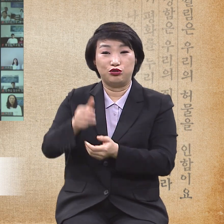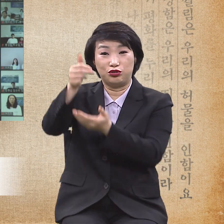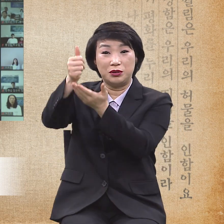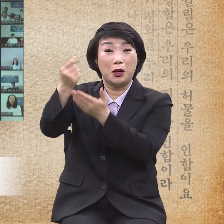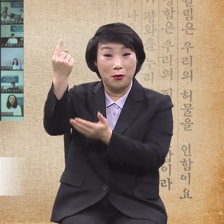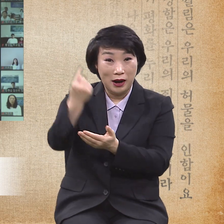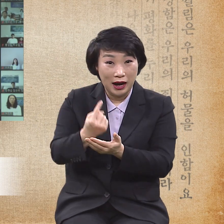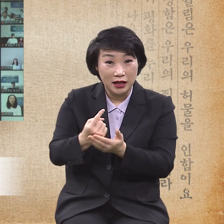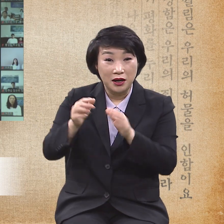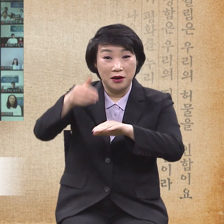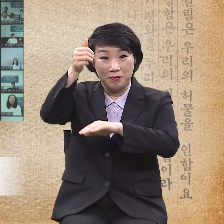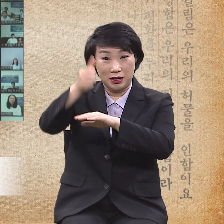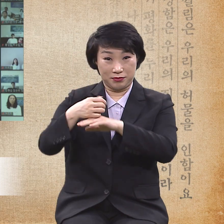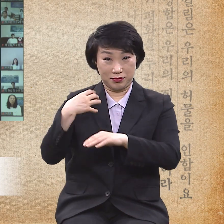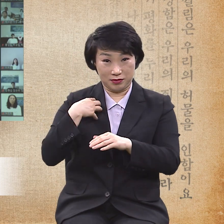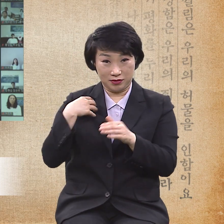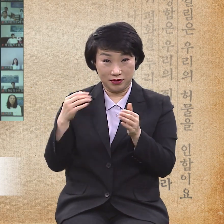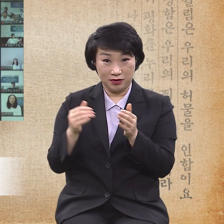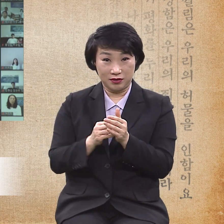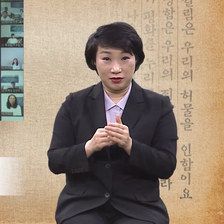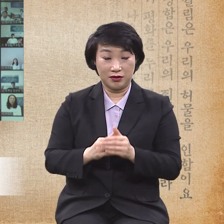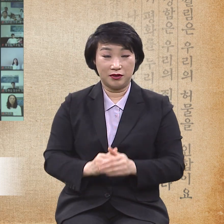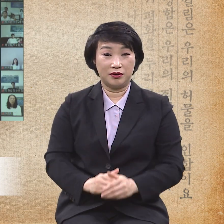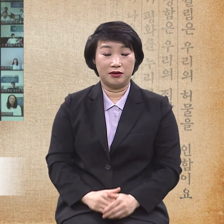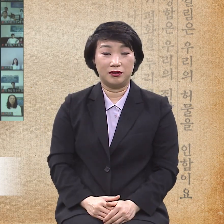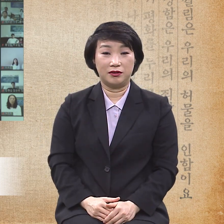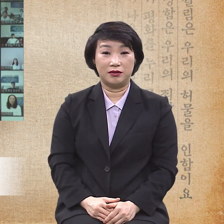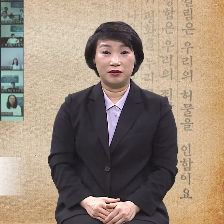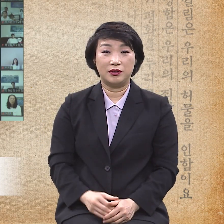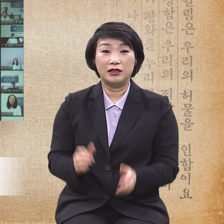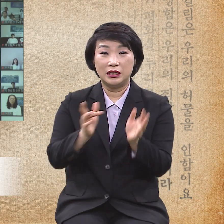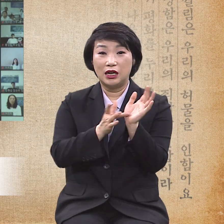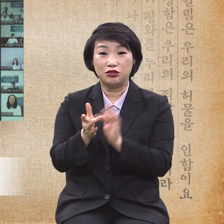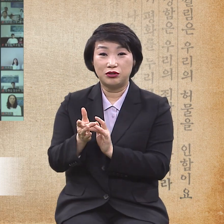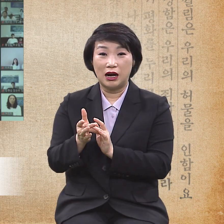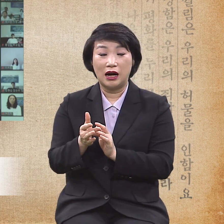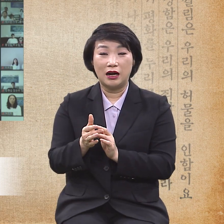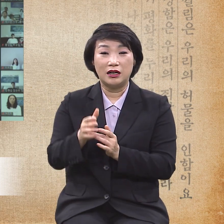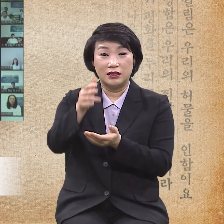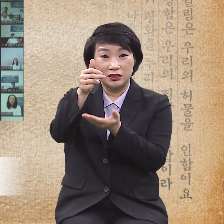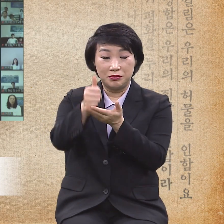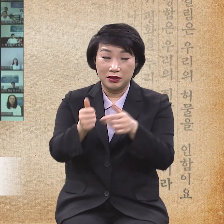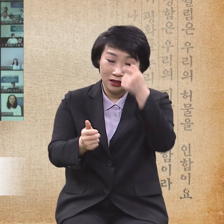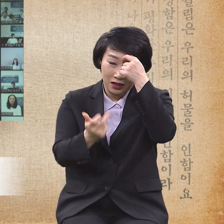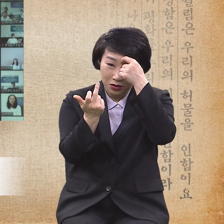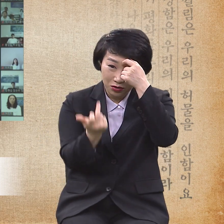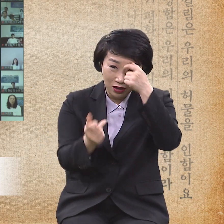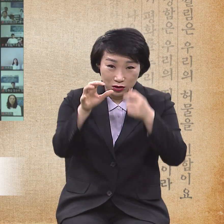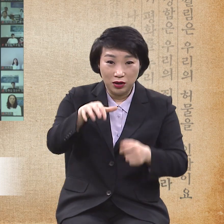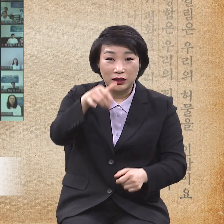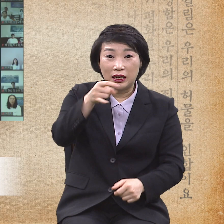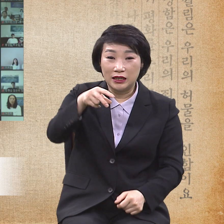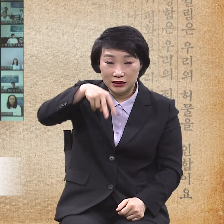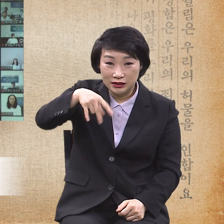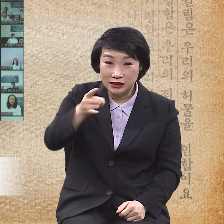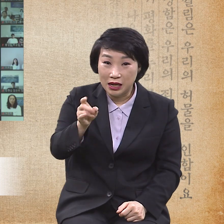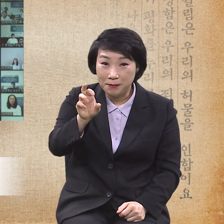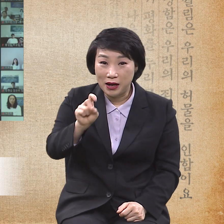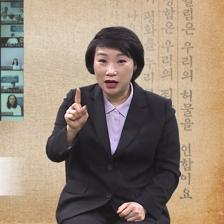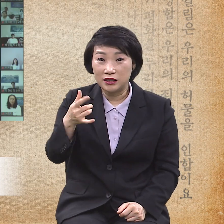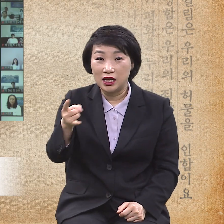주님이 마지막 이루십니다. 그가 겟세마네 동산에서 기도를 마친